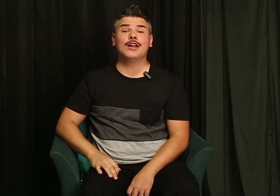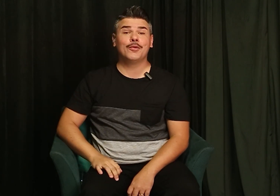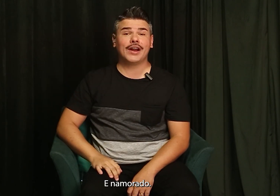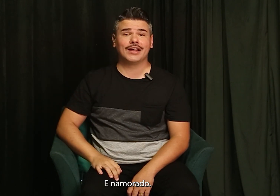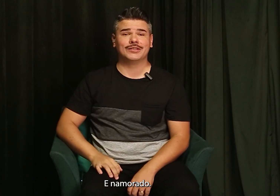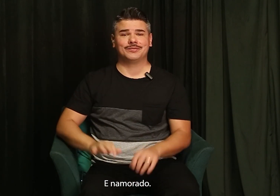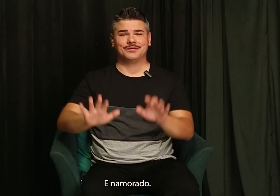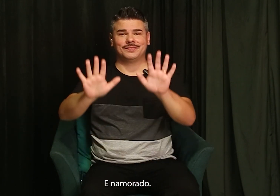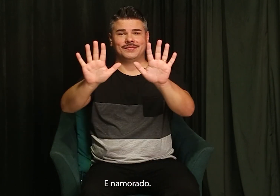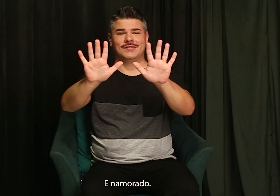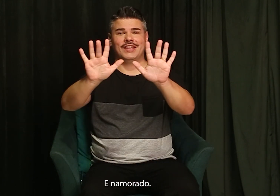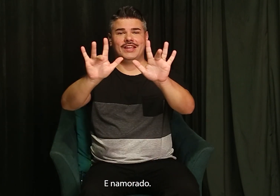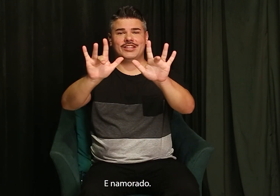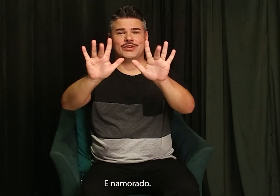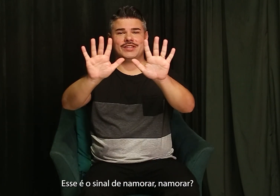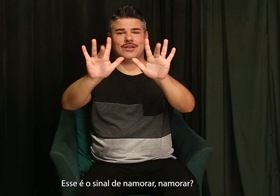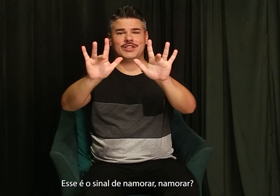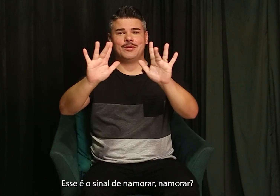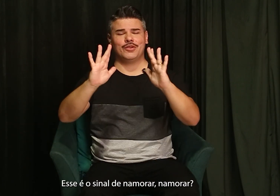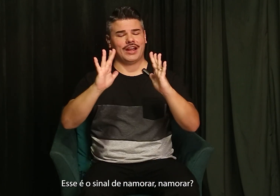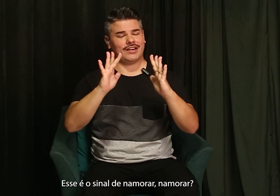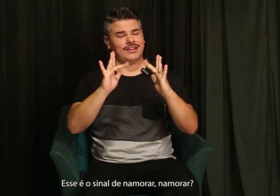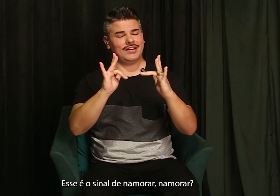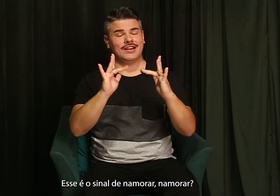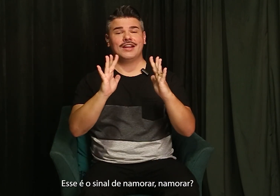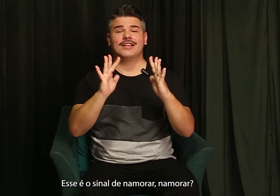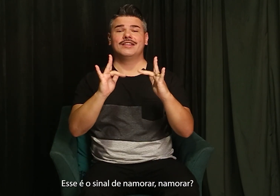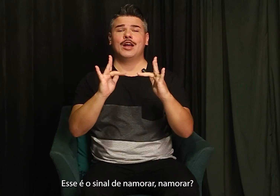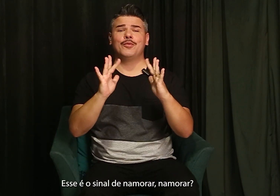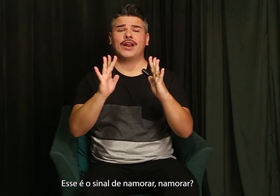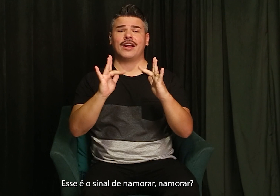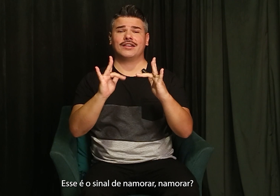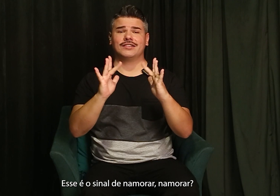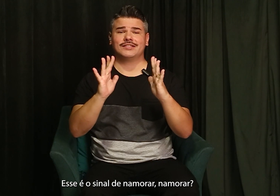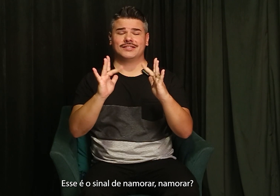E namorado? Este é o sinal de namorar. Namorar.